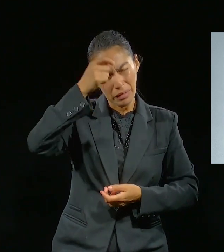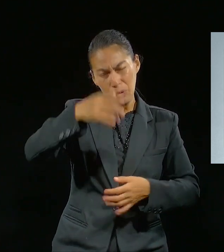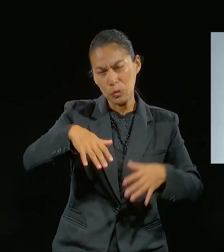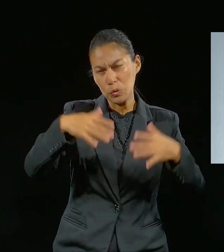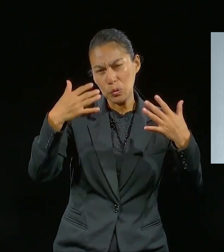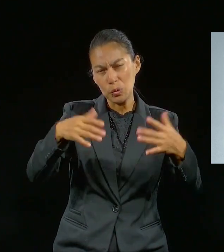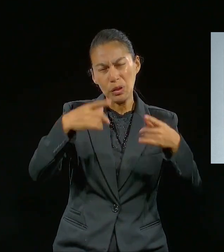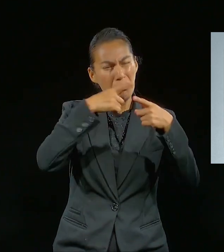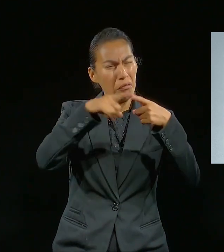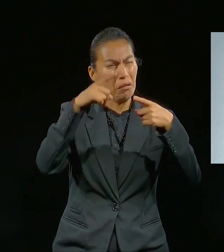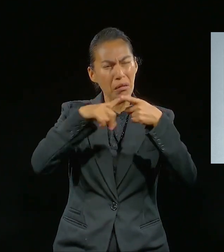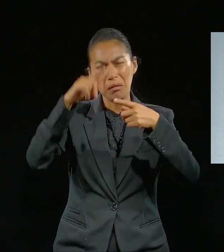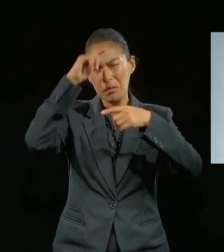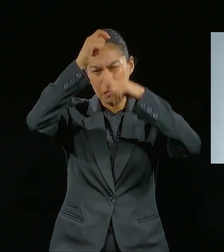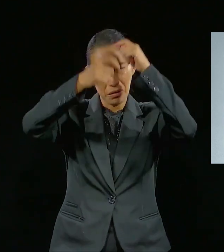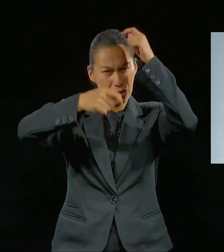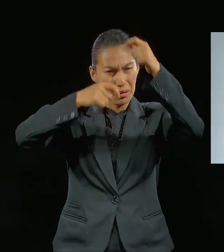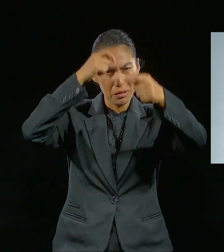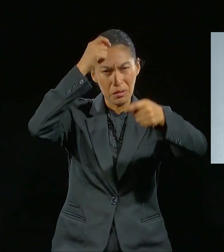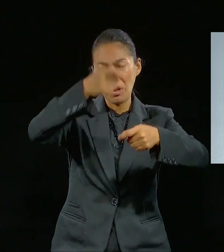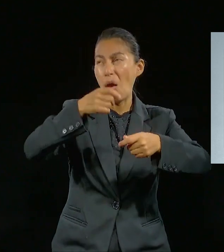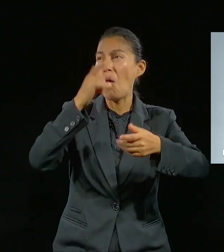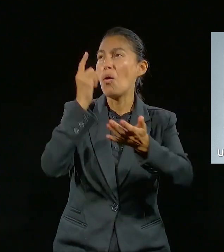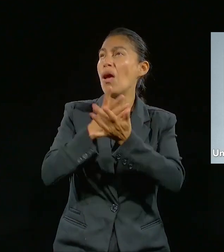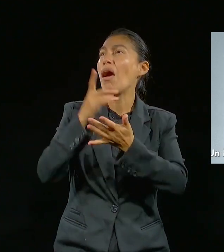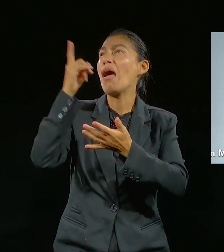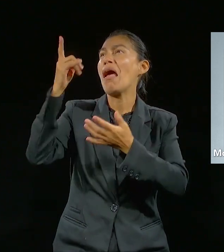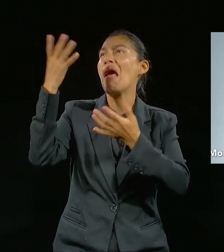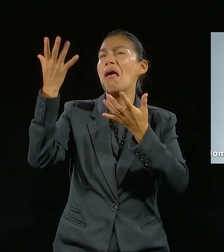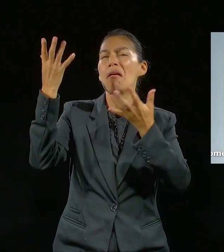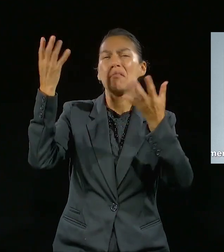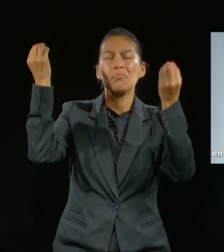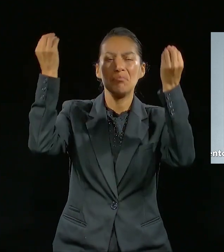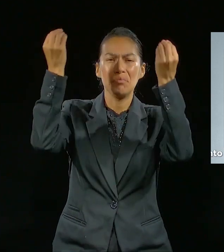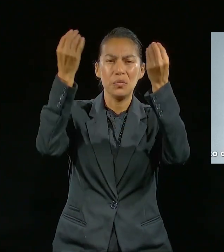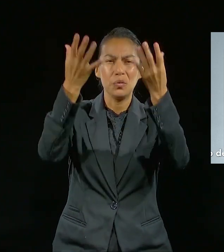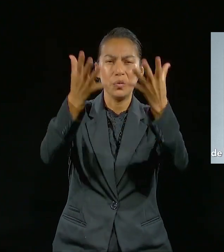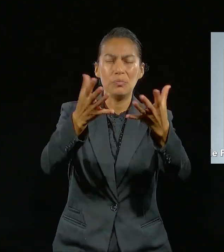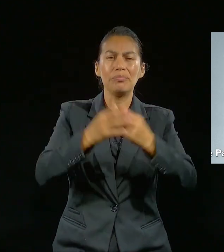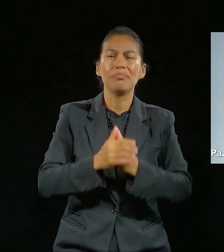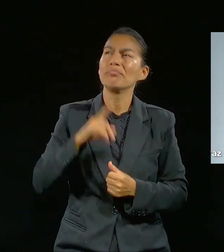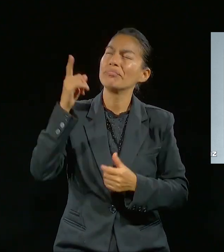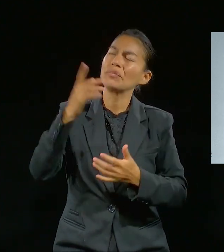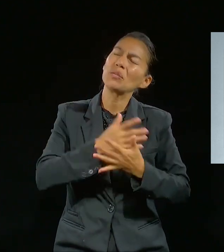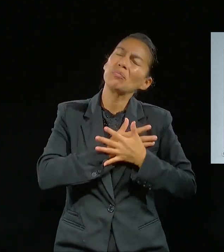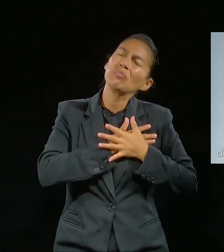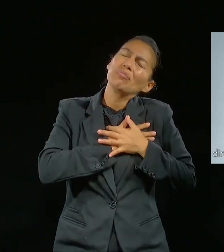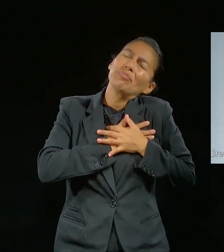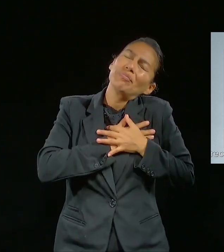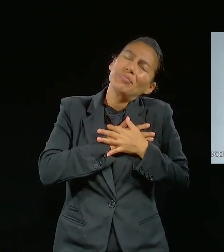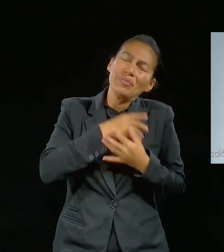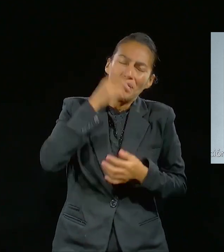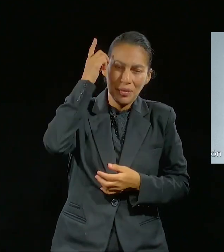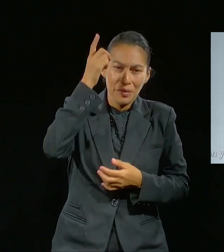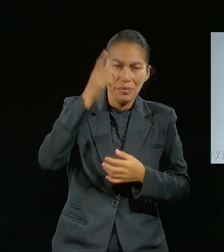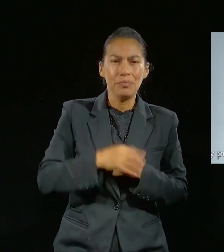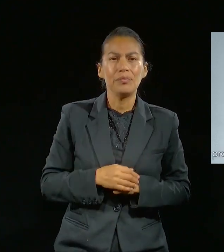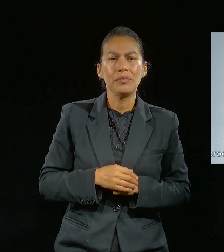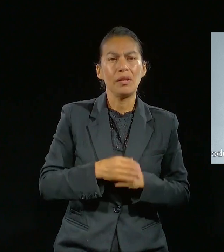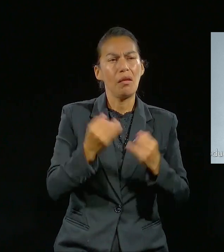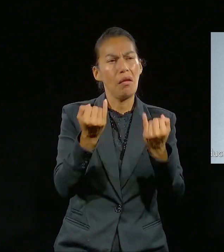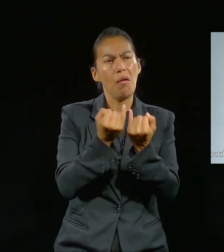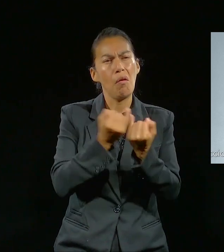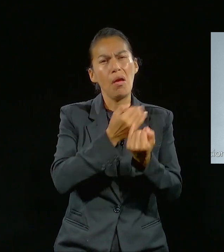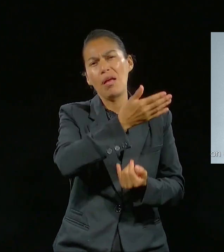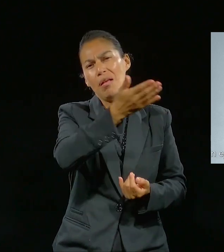siga bendiciendo con todo género de bendiciones como Él sabe darlo, porque Él es Padre generoso y amoroso. Y así